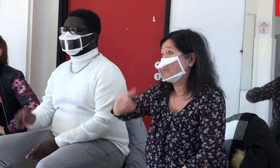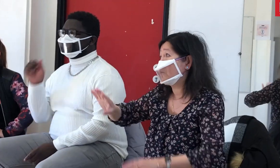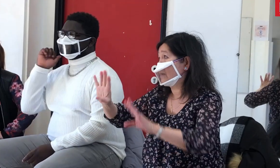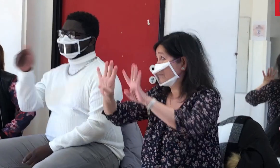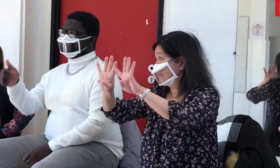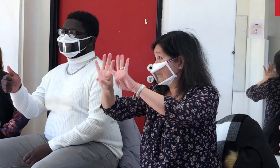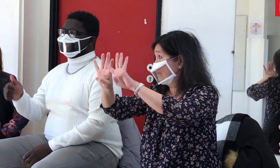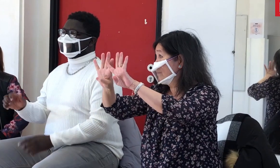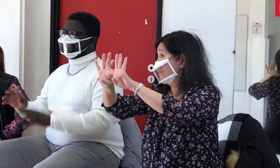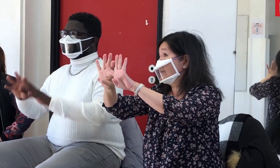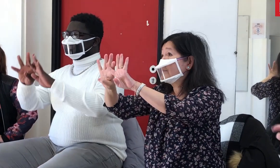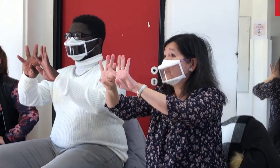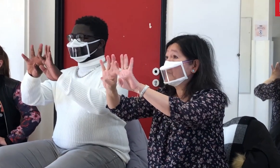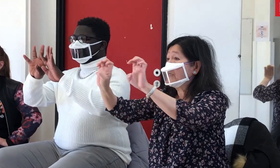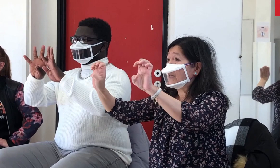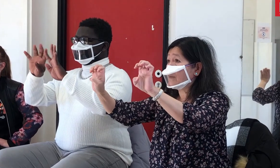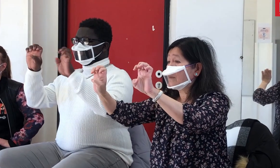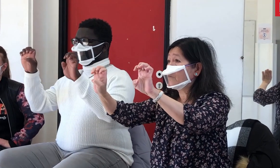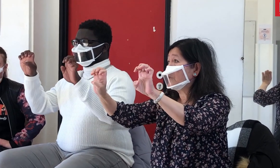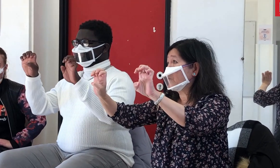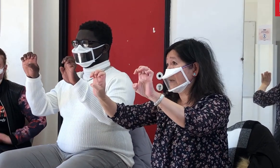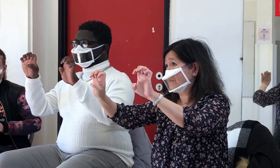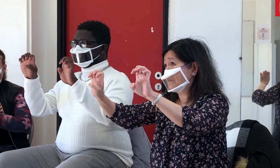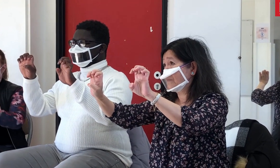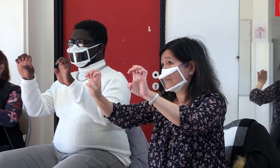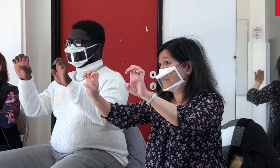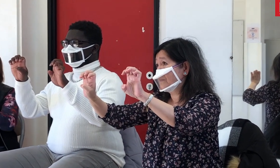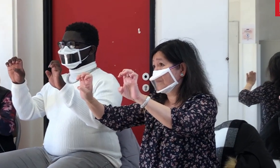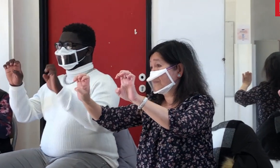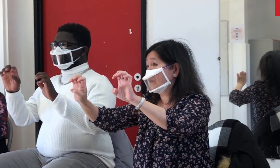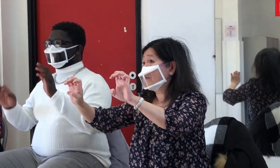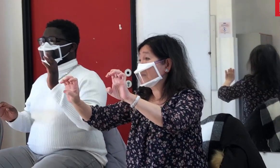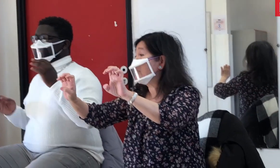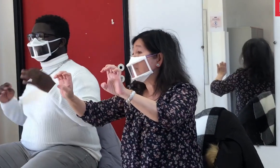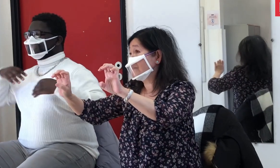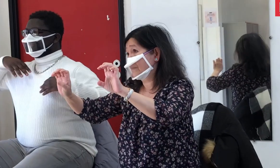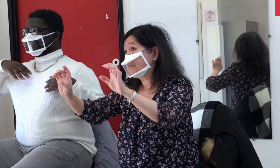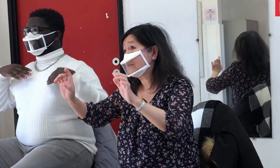quoi? Week-end. C'est le week-end. On fait quoi? Qui?